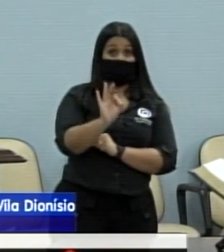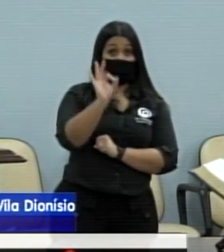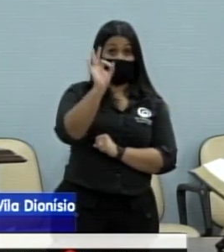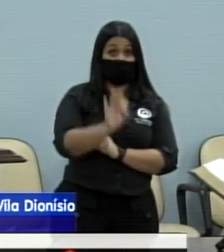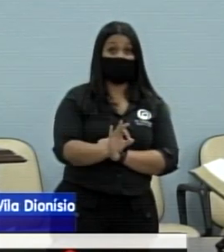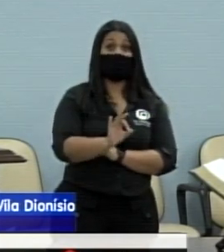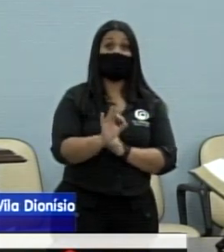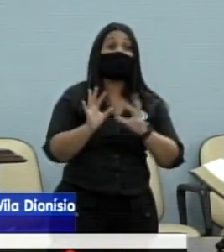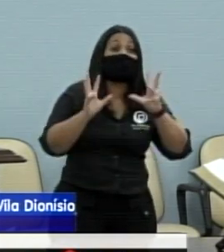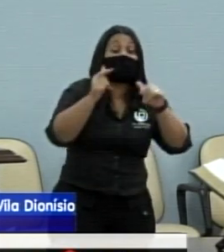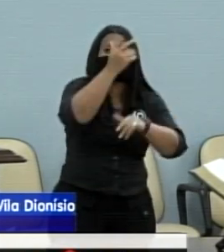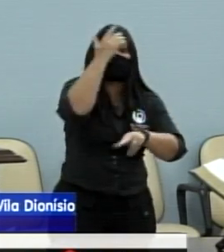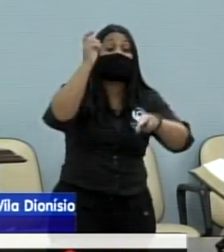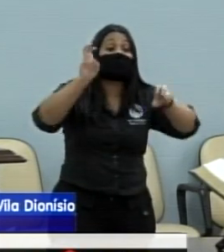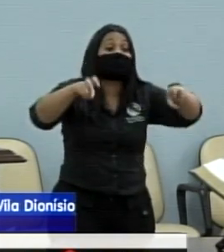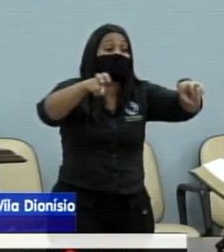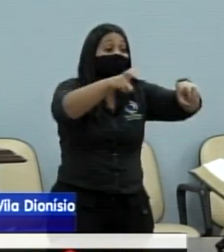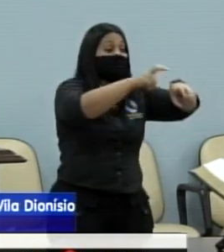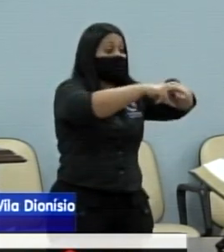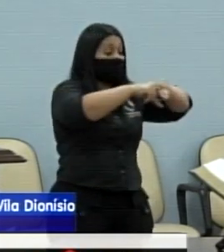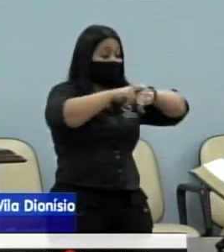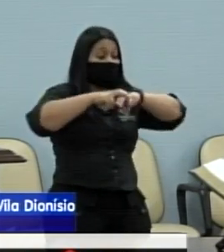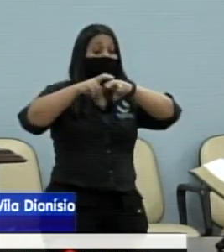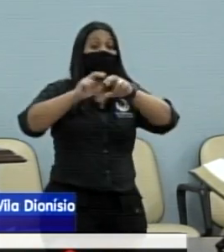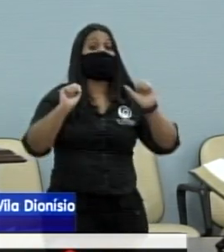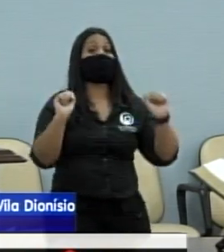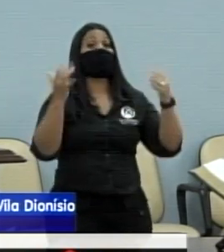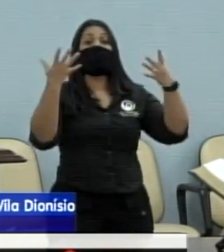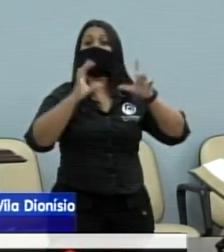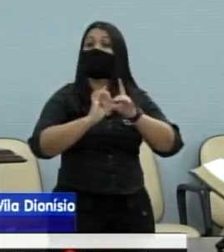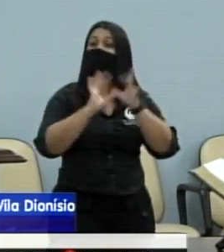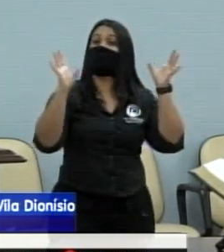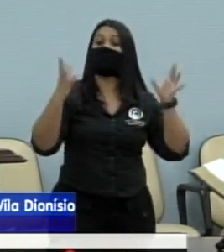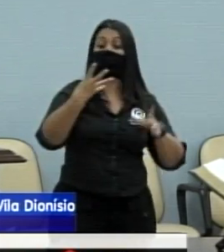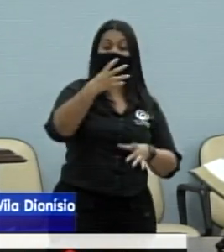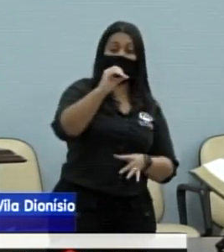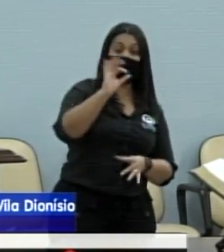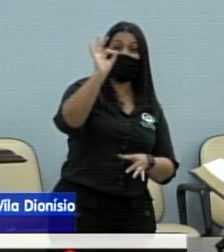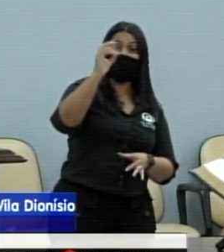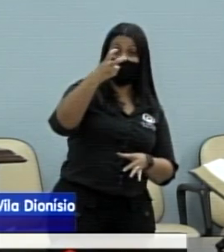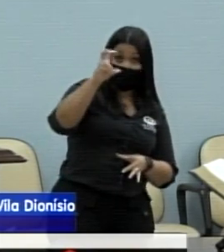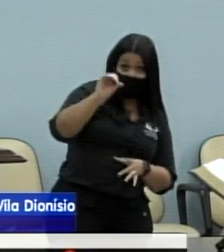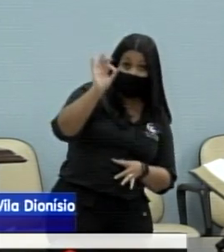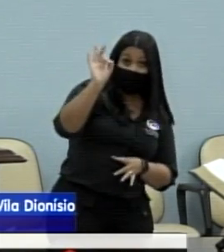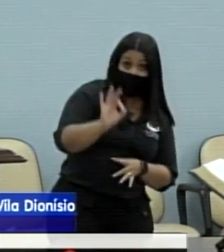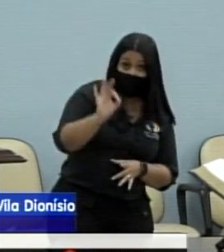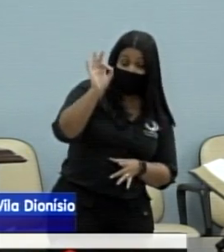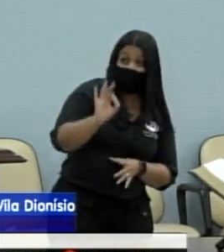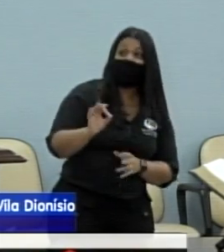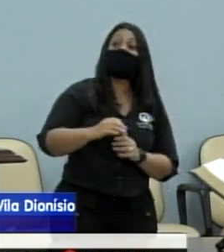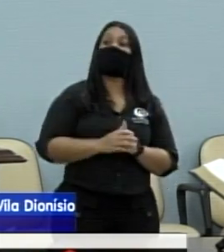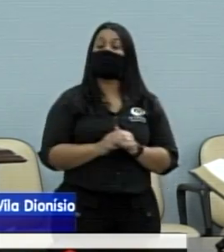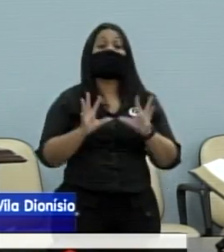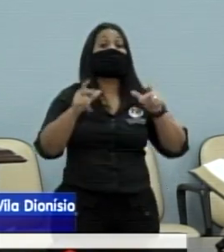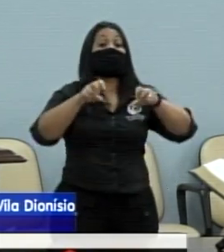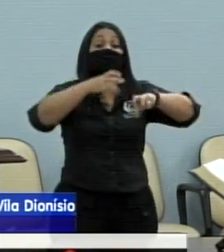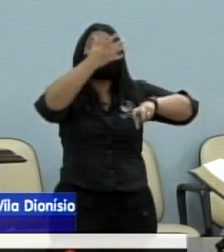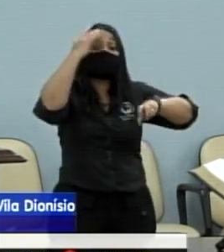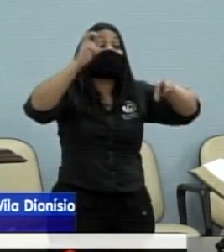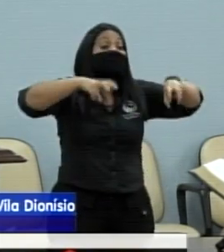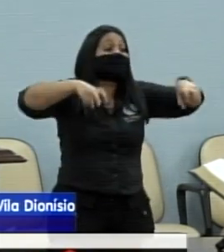todos os clientes estejam sentados. Shows e eventos liberados para 40% a 50% da capacidade desde que todos estejam